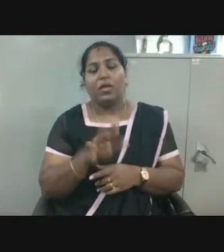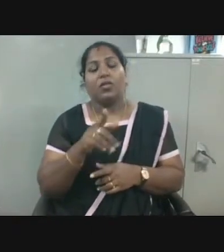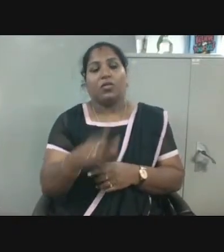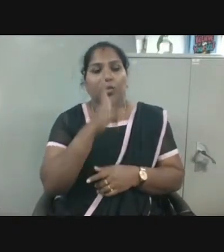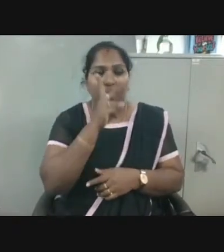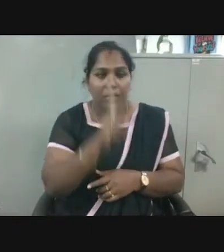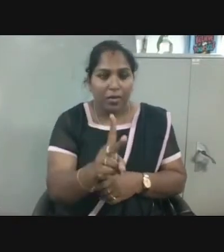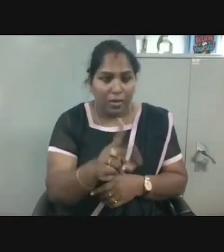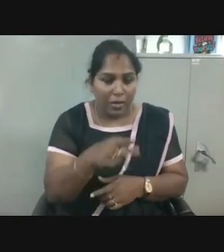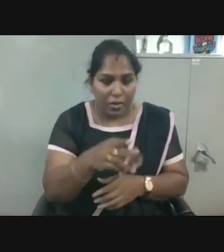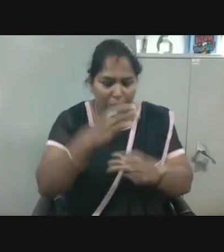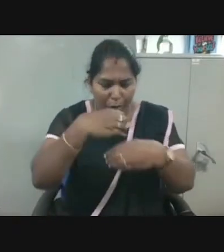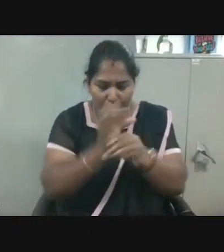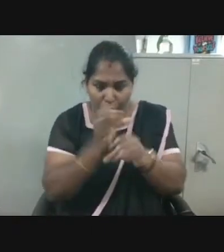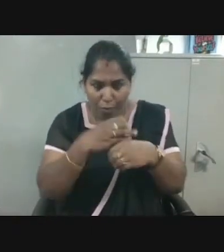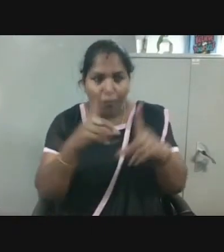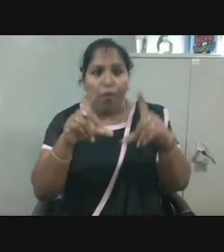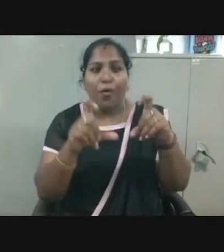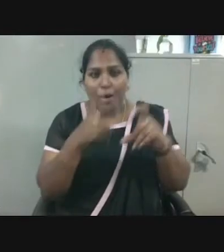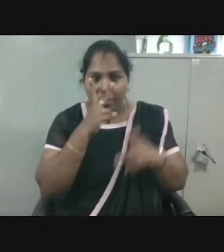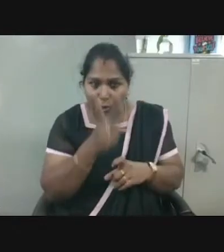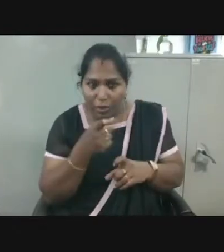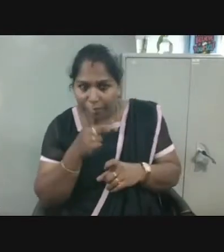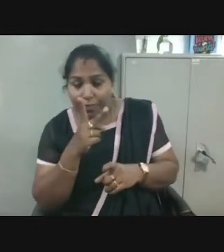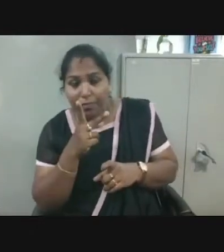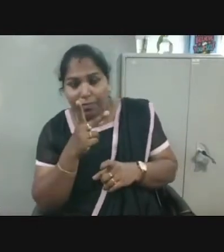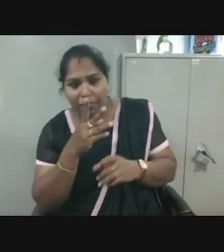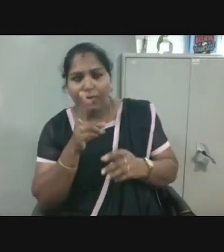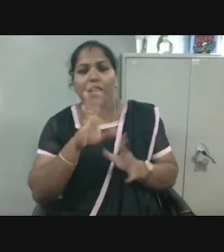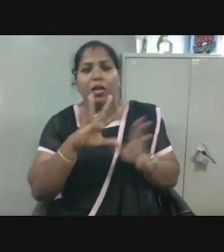മൈക്രോസ്കോപ്പിന്റെ അടിയിൽ വെച്ച് എടുത്തേക്കുന്ന പടമാണ് ഈ കാണുന്നത്. നിങ്ങൾ ശ്രദ്ധിക്കുകയാണെങ്കിൽ കാണാം